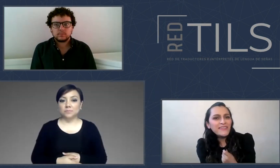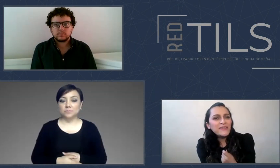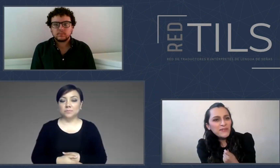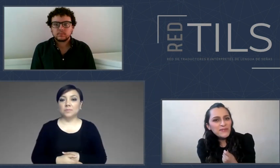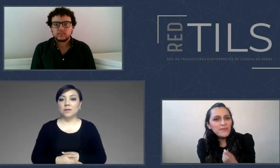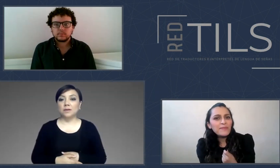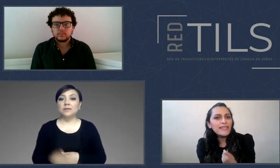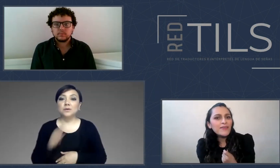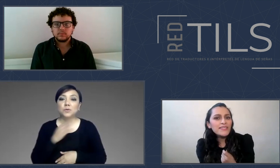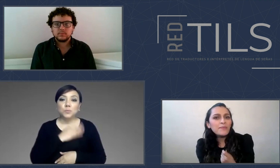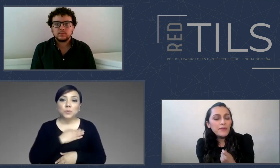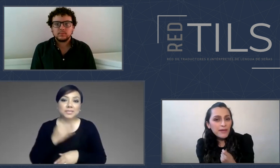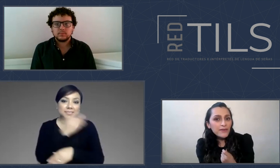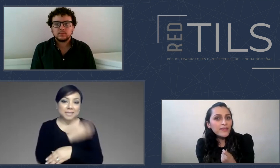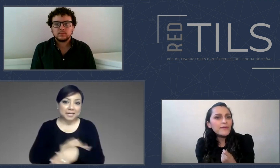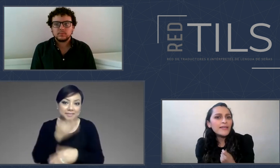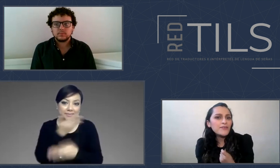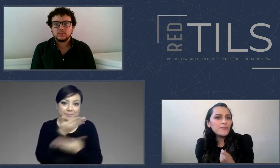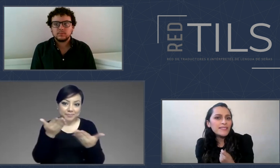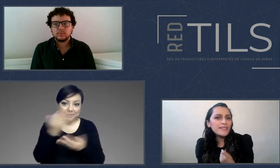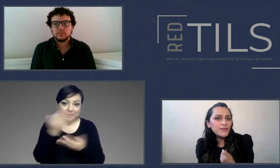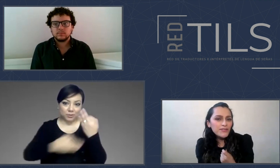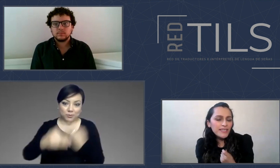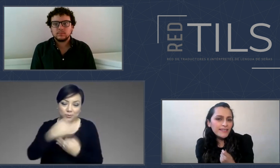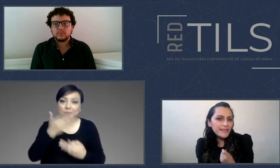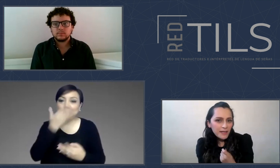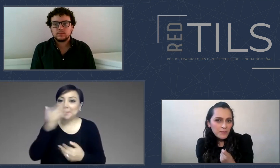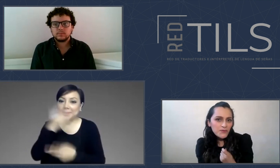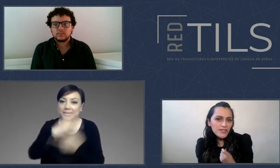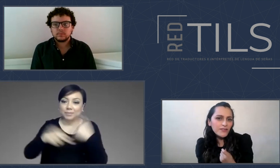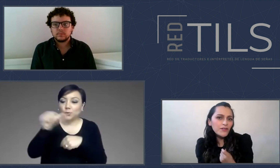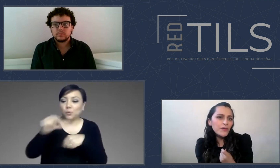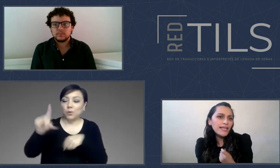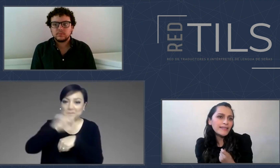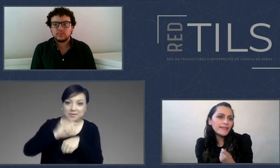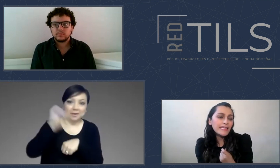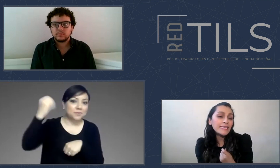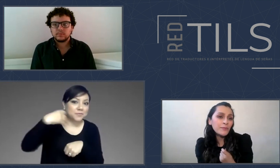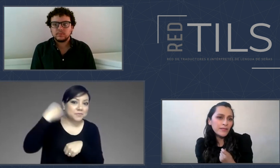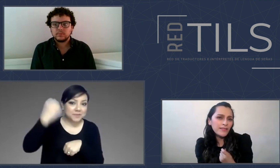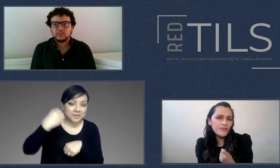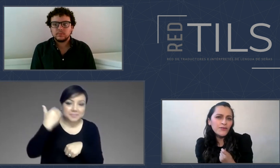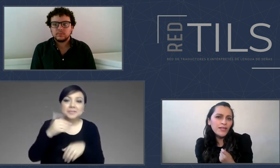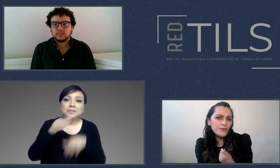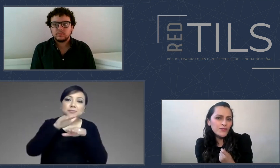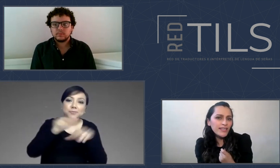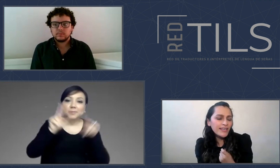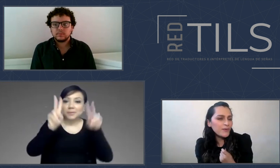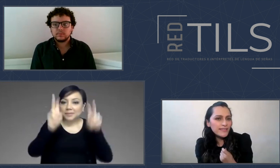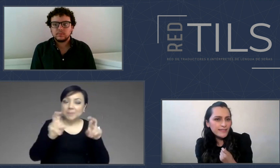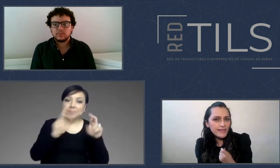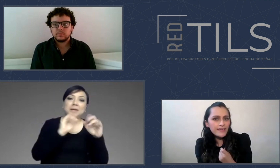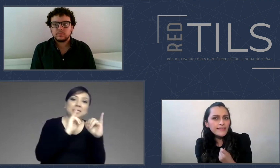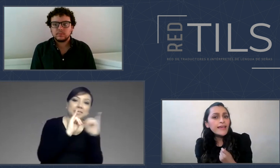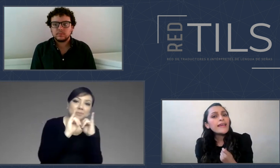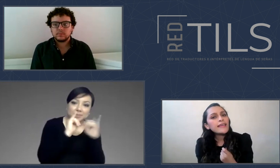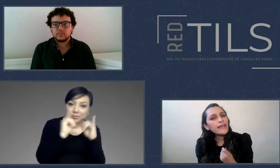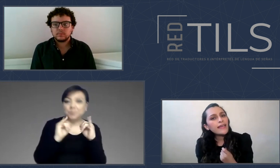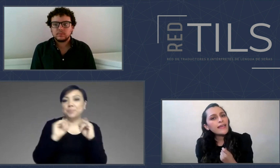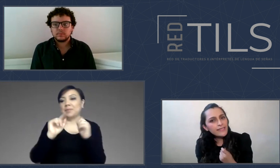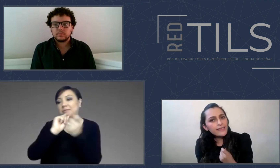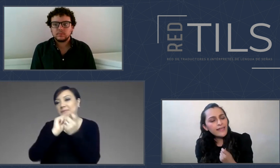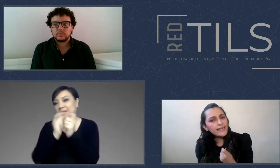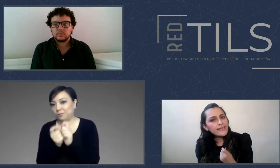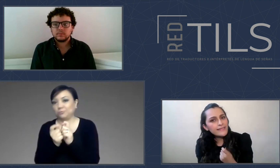Buenas tardes a todos, bienvenidos al primero de varios conversatorios que tendremos en torno a la interpretación, traducción en lengua de señas que